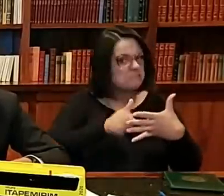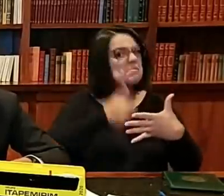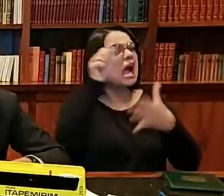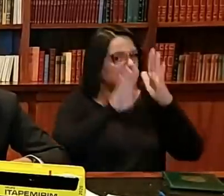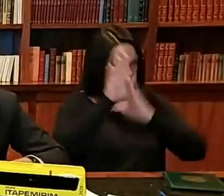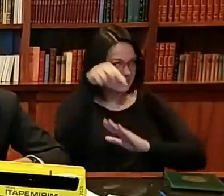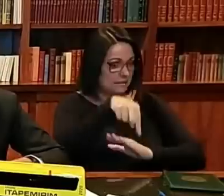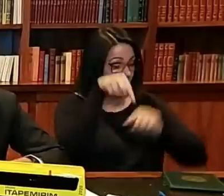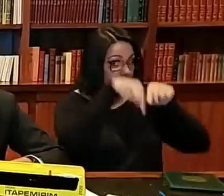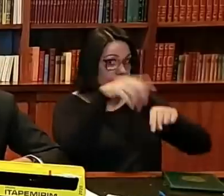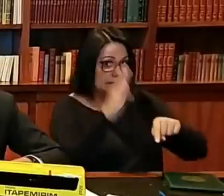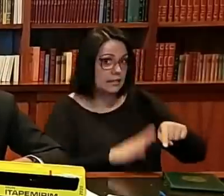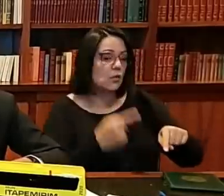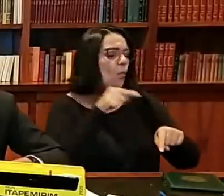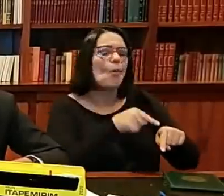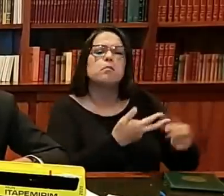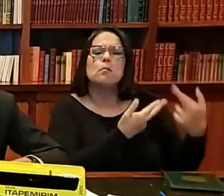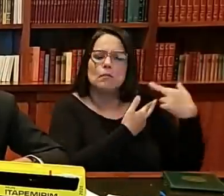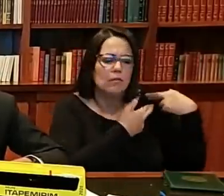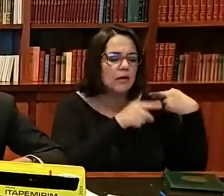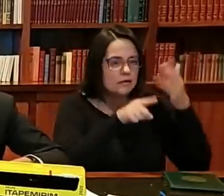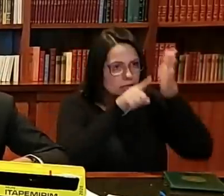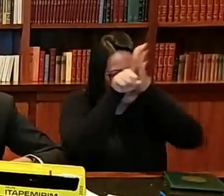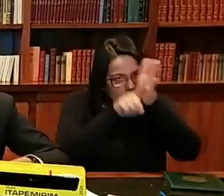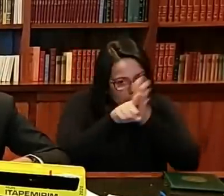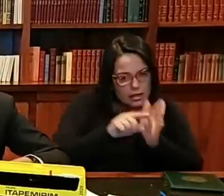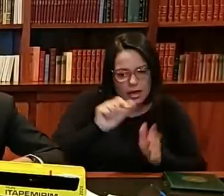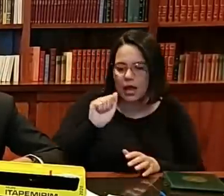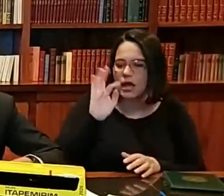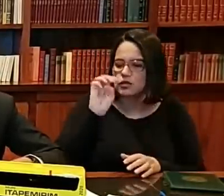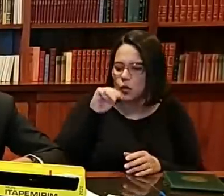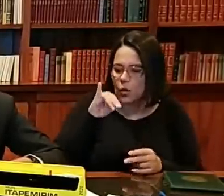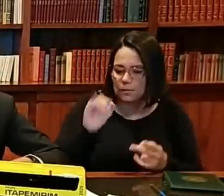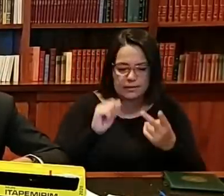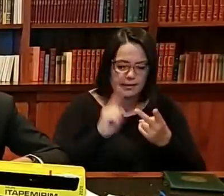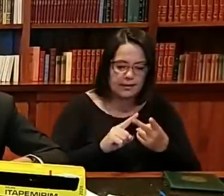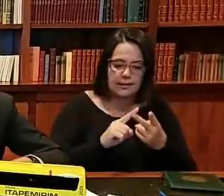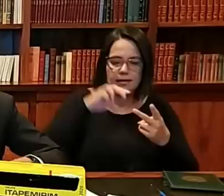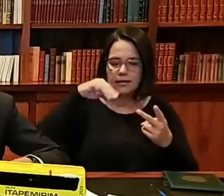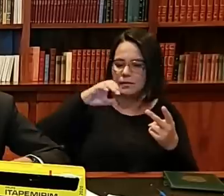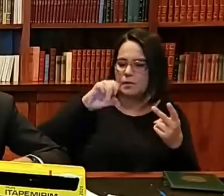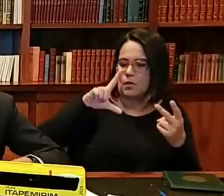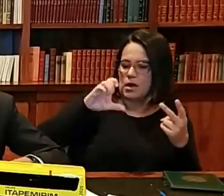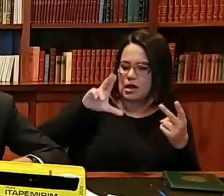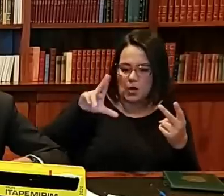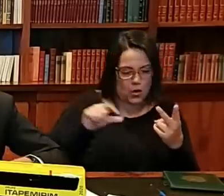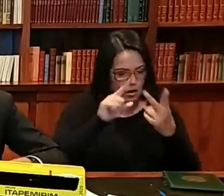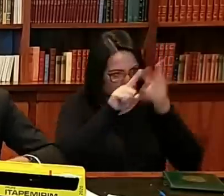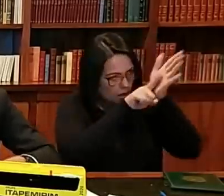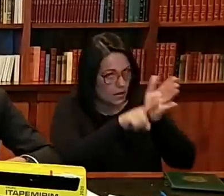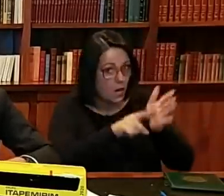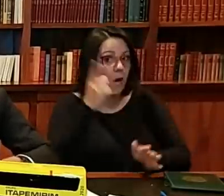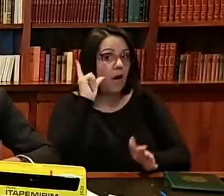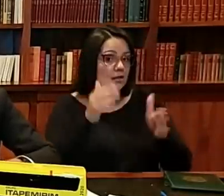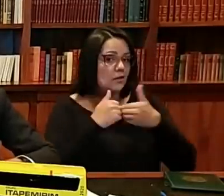justamente analisar a estrutura atômica, estrutura molecular de qualquer tipo de material que a gente coloque ali. Ontem a gente iniciou a linha Manacá,